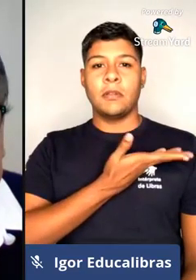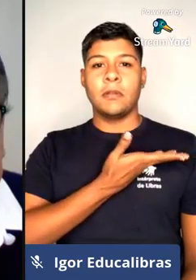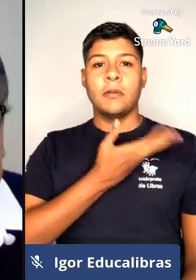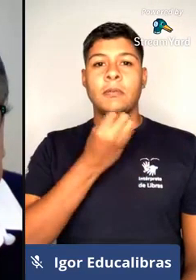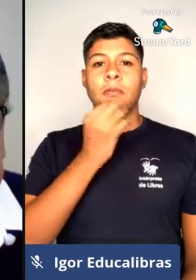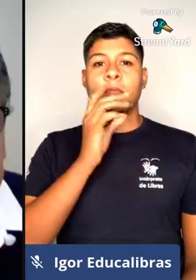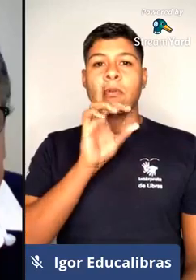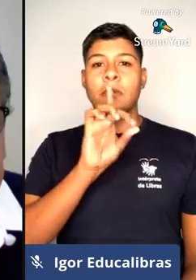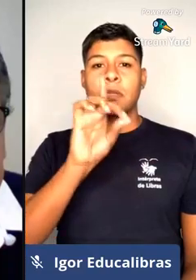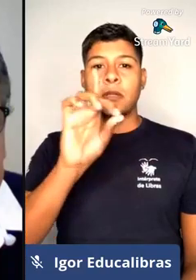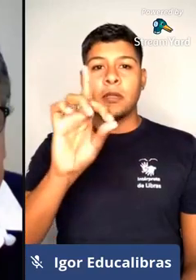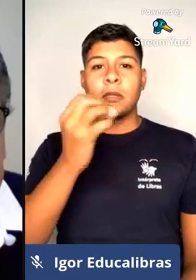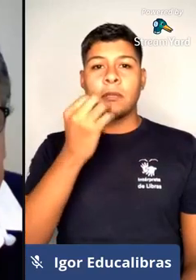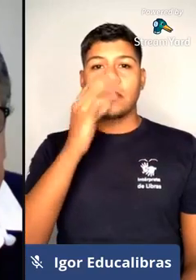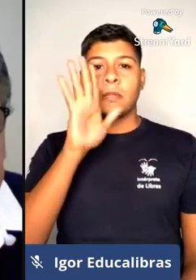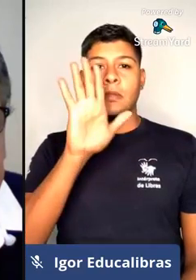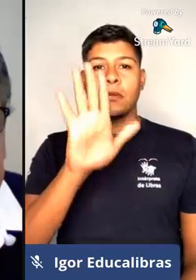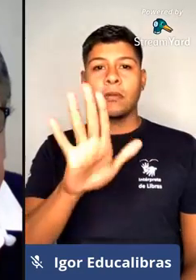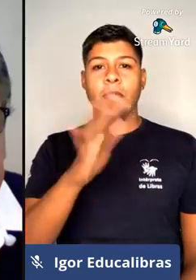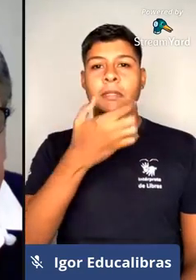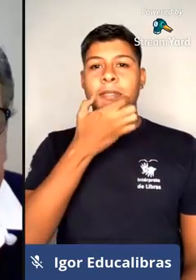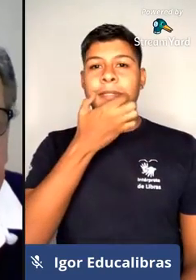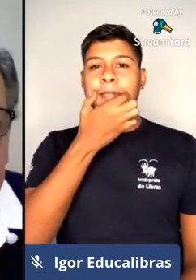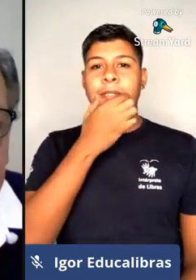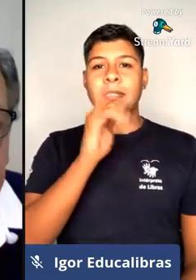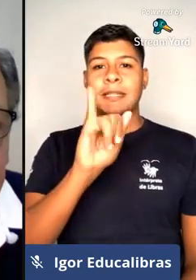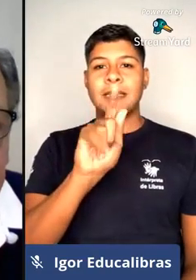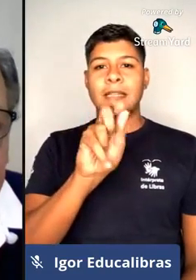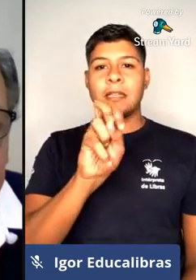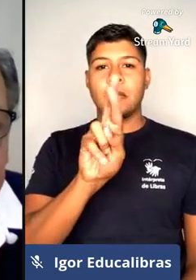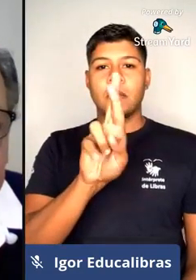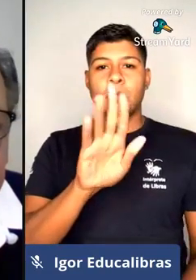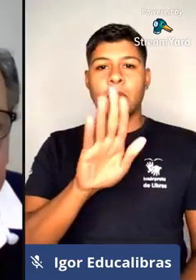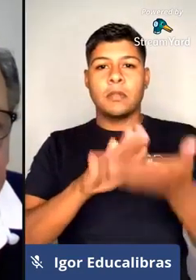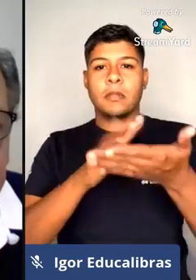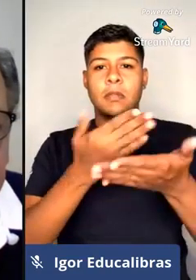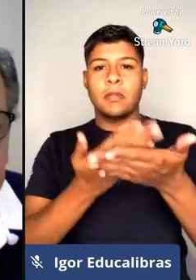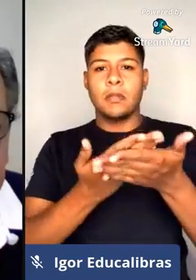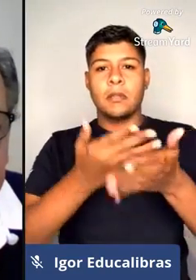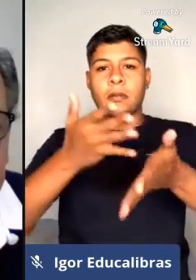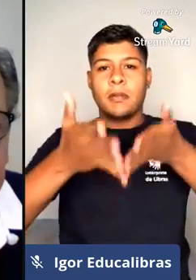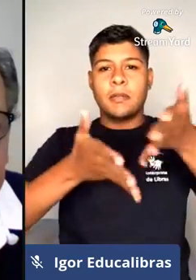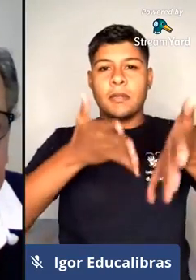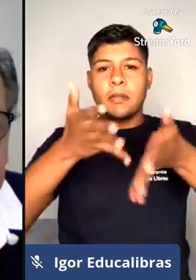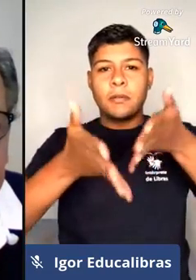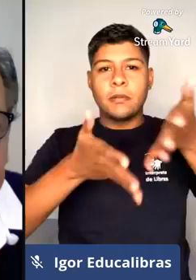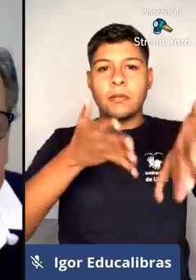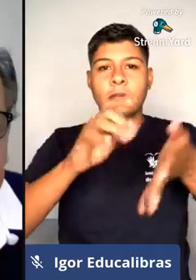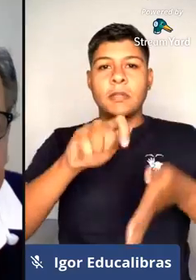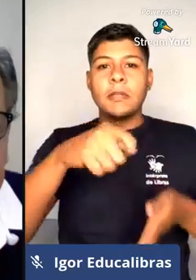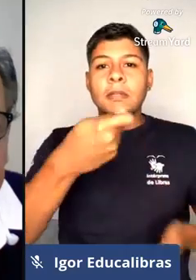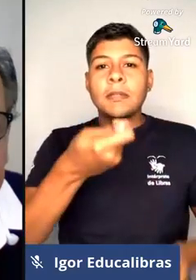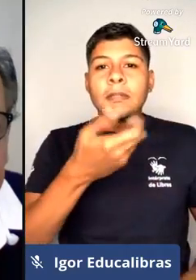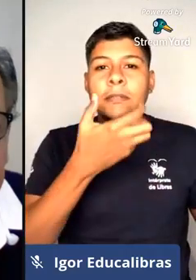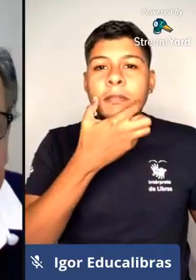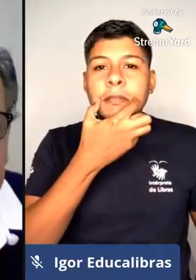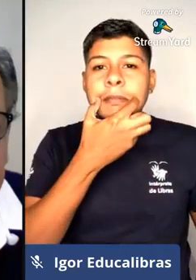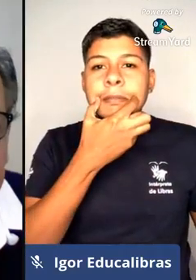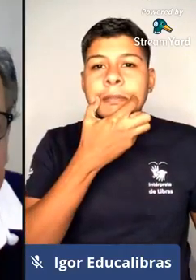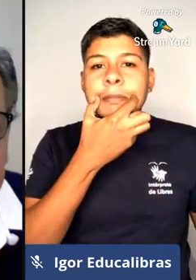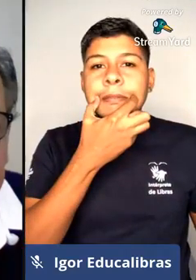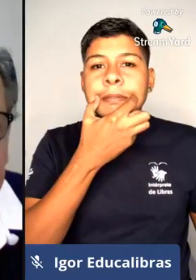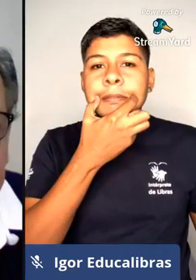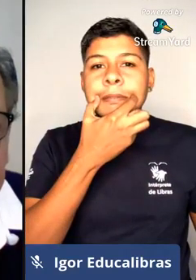boa tarde. Igor, nosso querido intérprete de Libras. Qual que é o seu sinal, Igor?